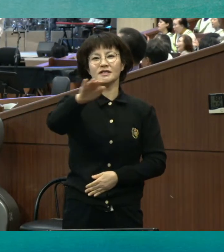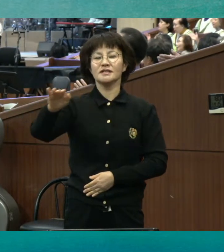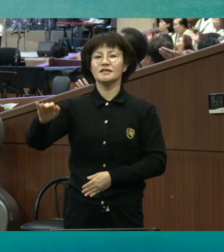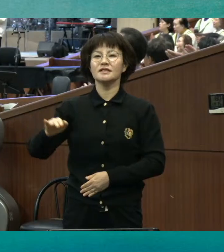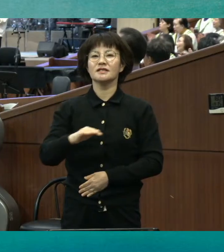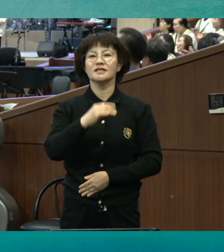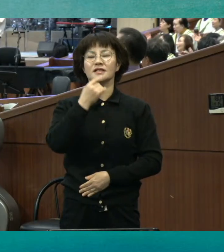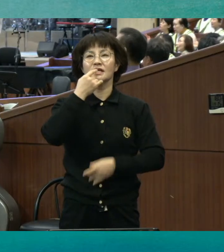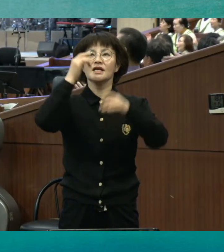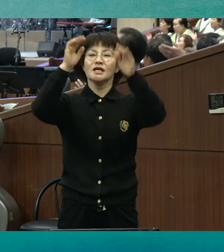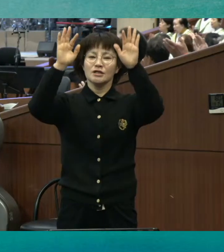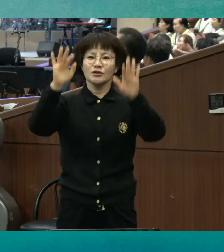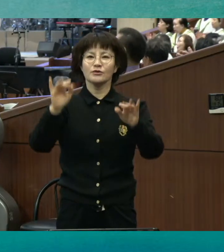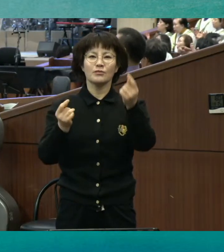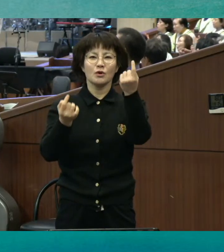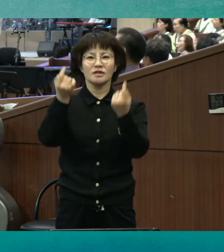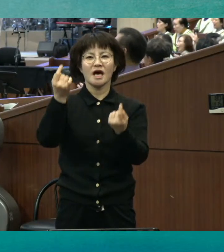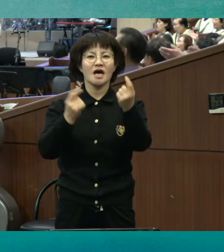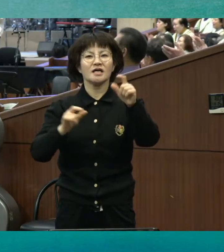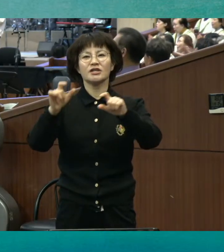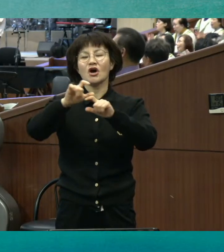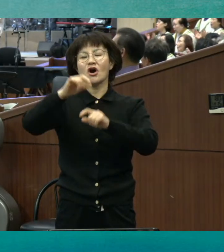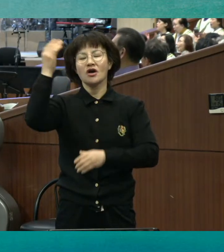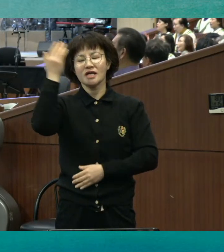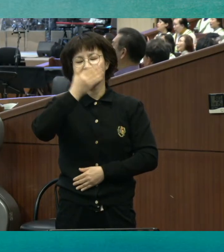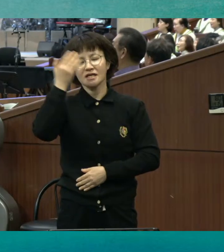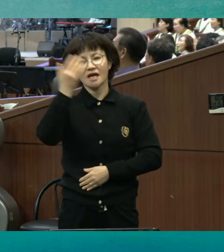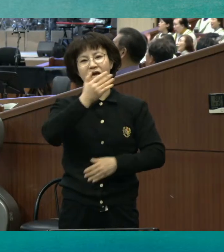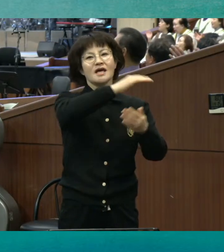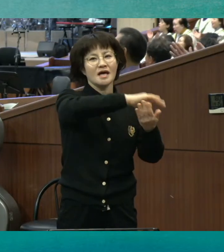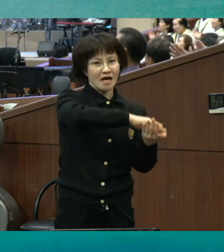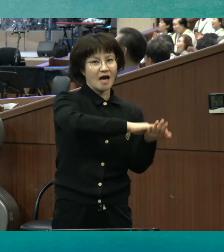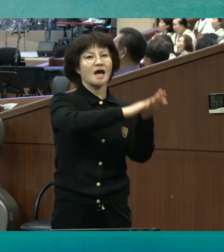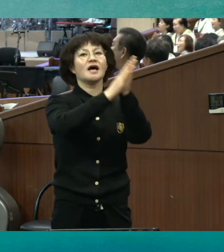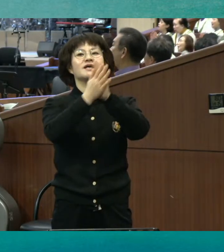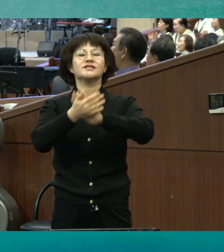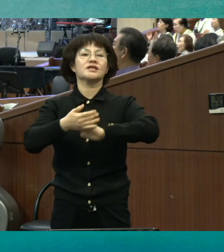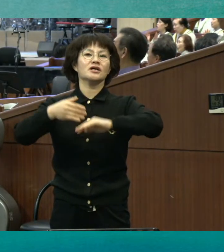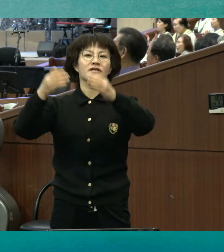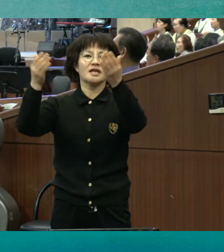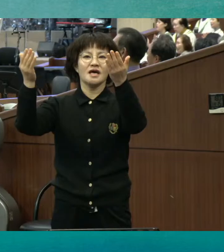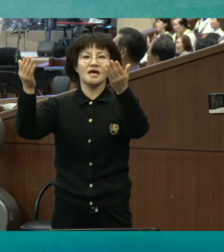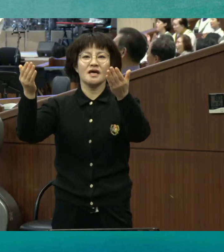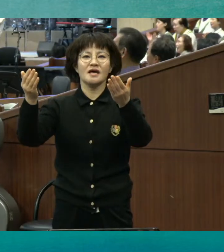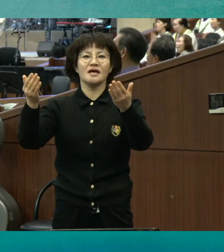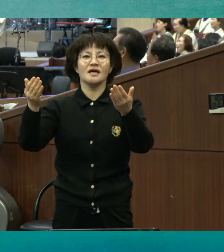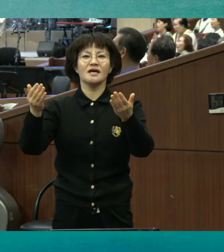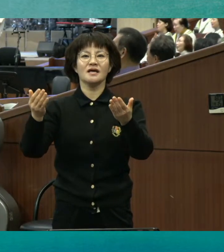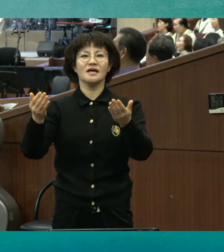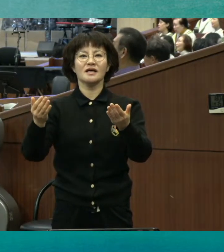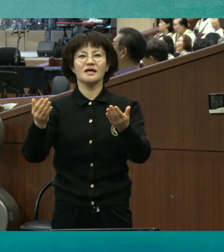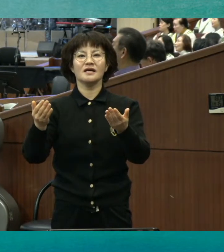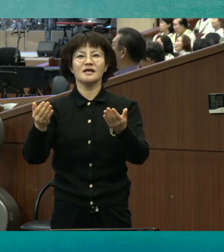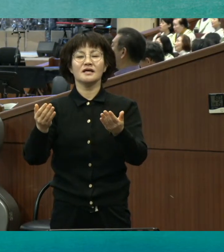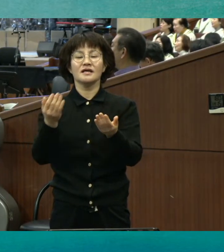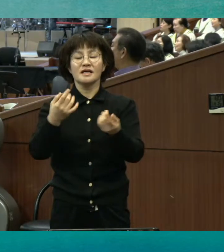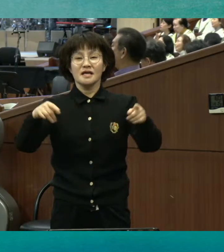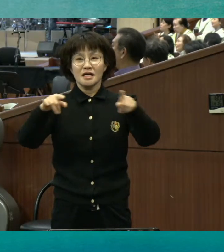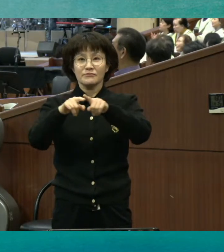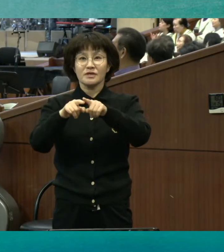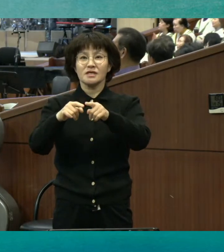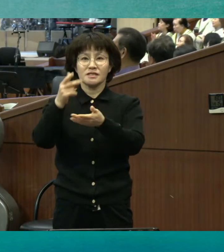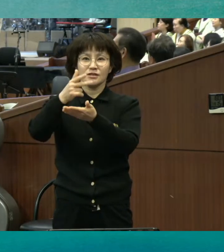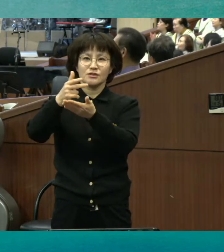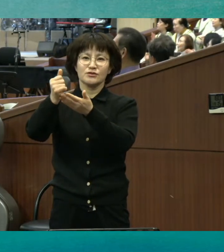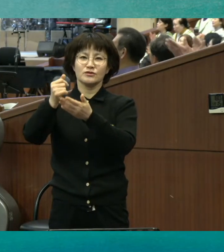우리를 눈보다 너희게 하셨네. 오늘도 우리 함께 하시는 주님 홀로